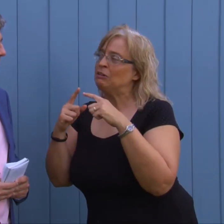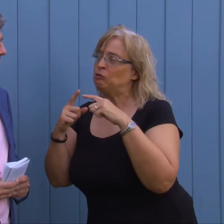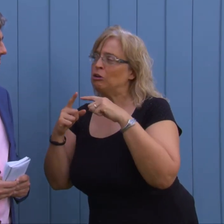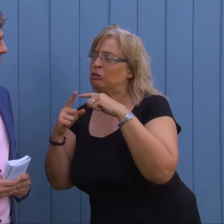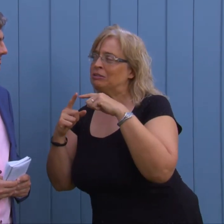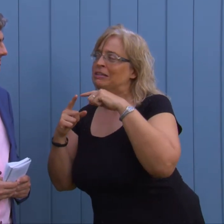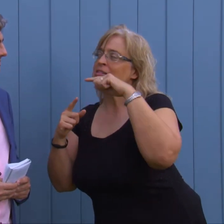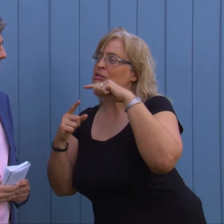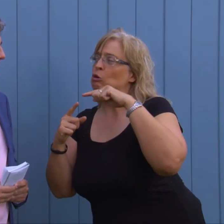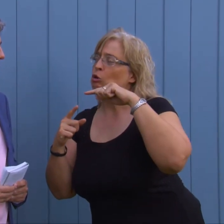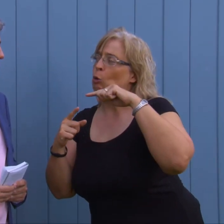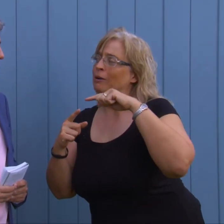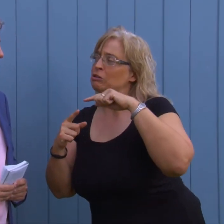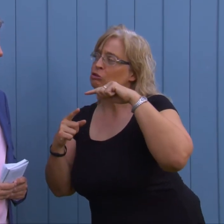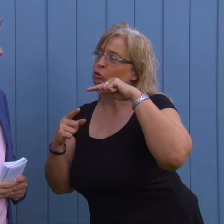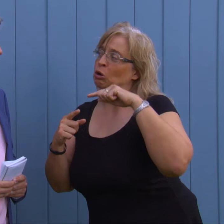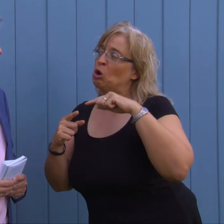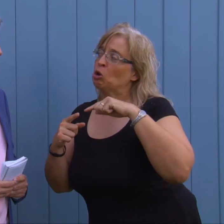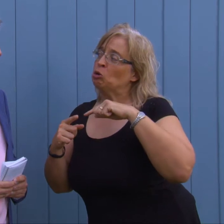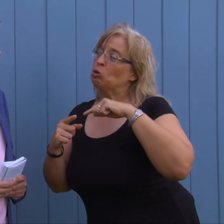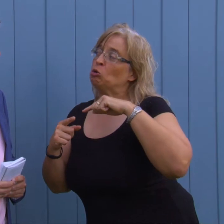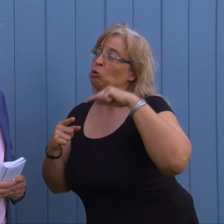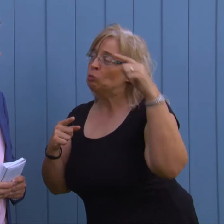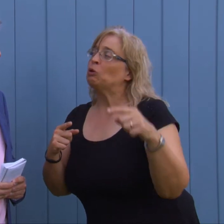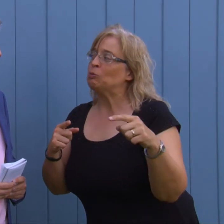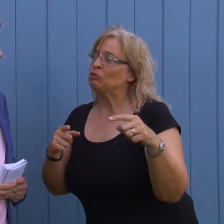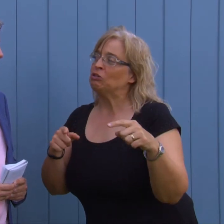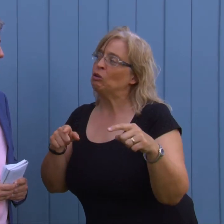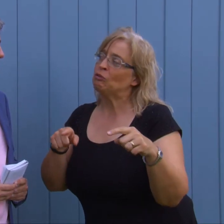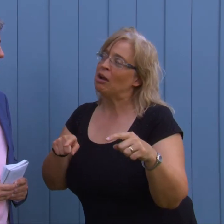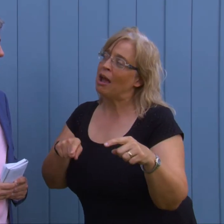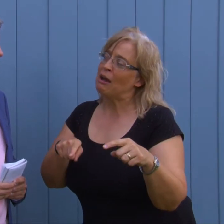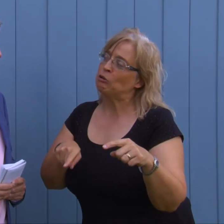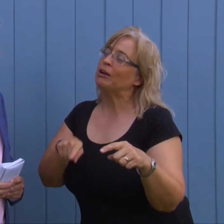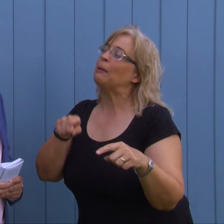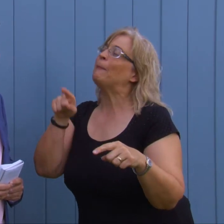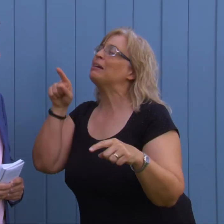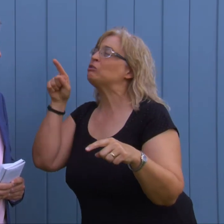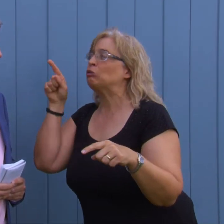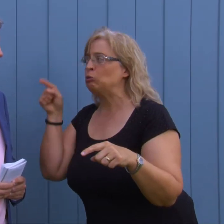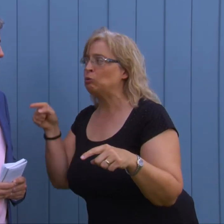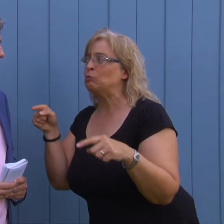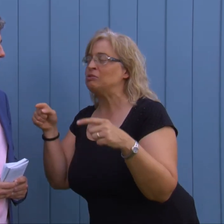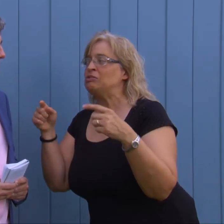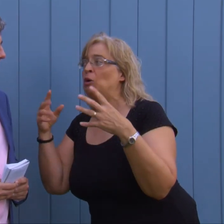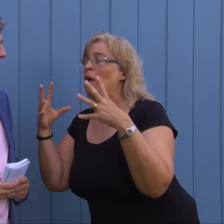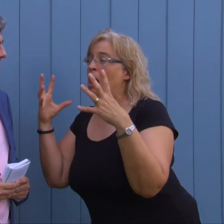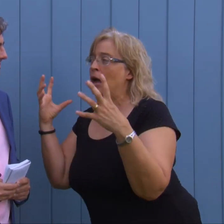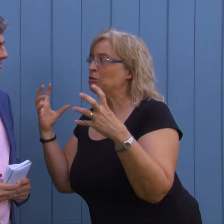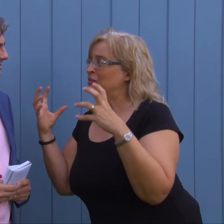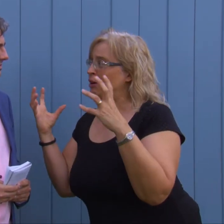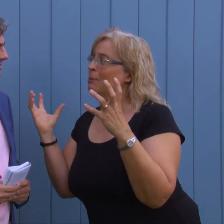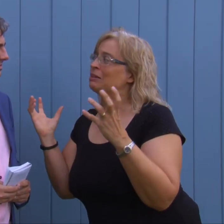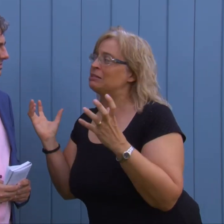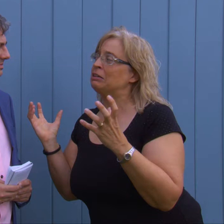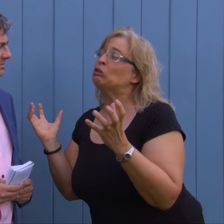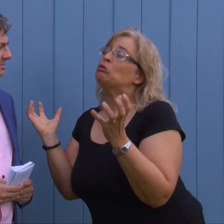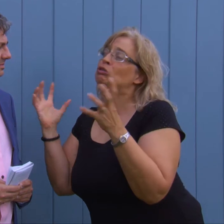fois, une décision qu'on prend sur une proposition va avoir un impact sur une autre proposition. Alors, c'est vraiment d'essayer de tout